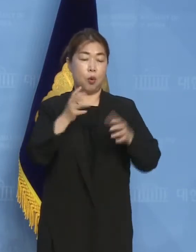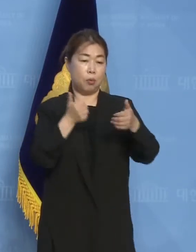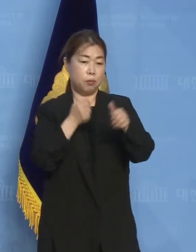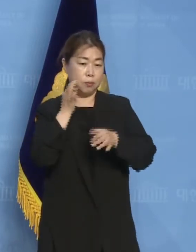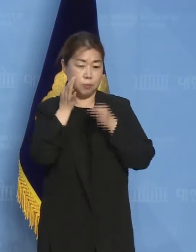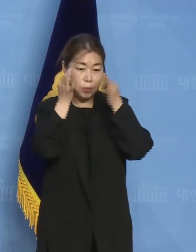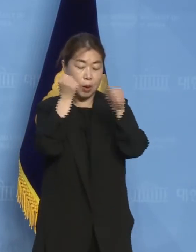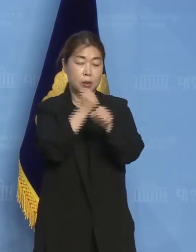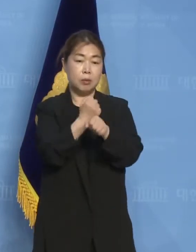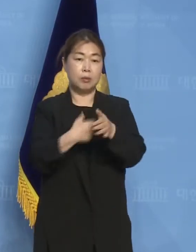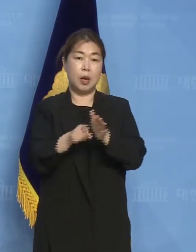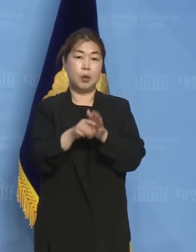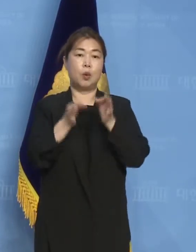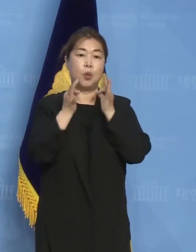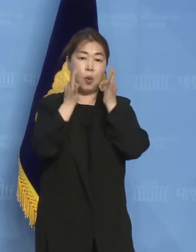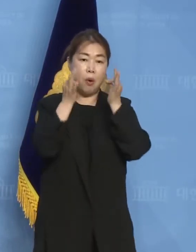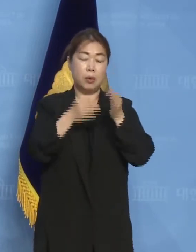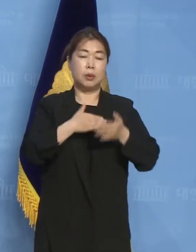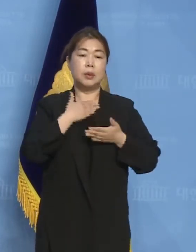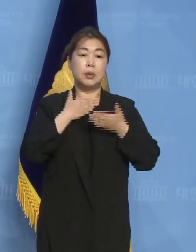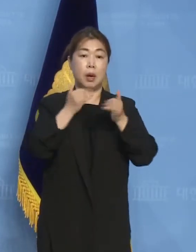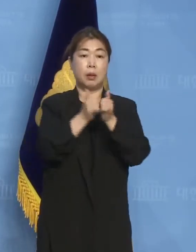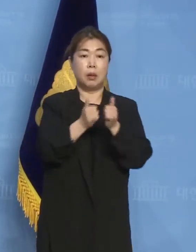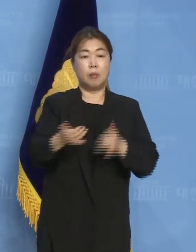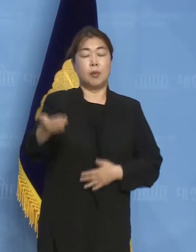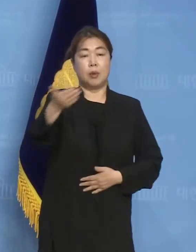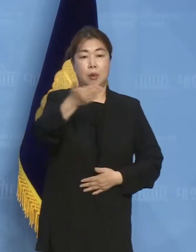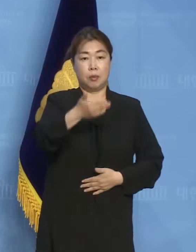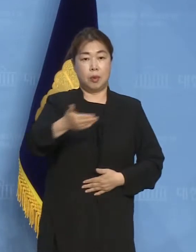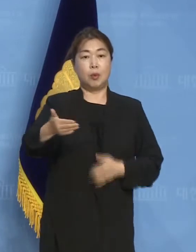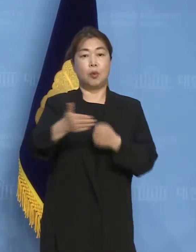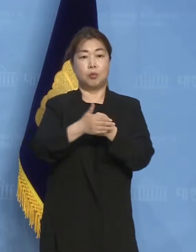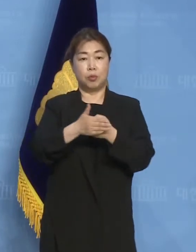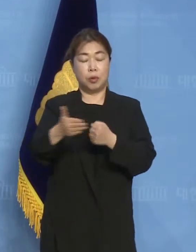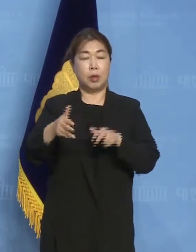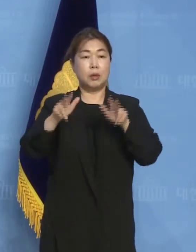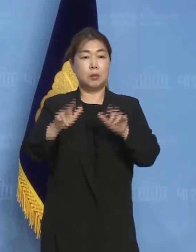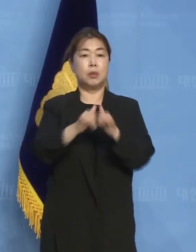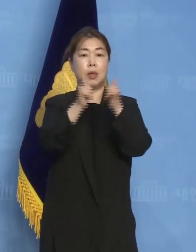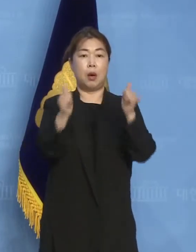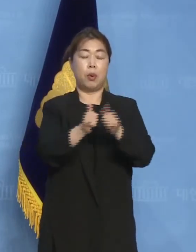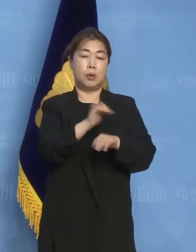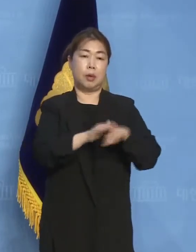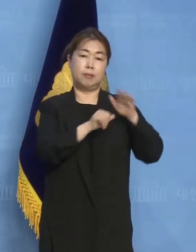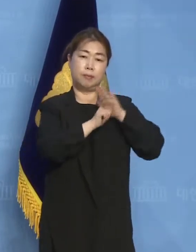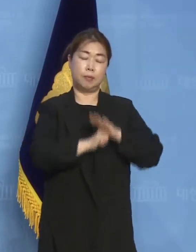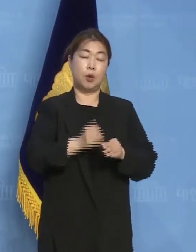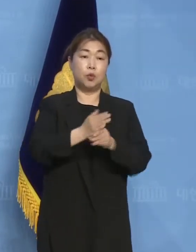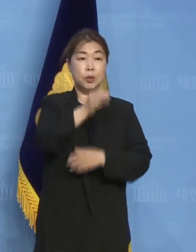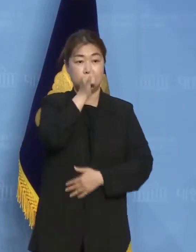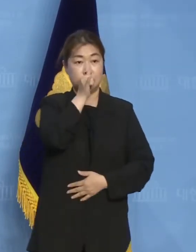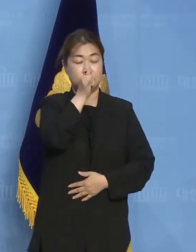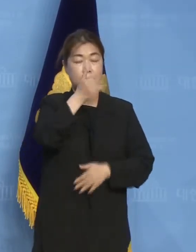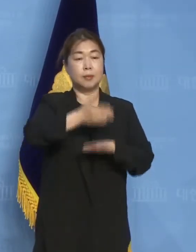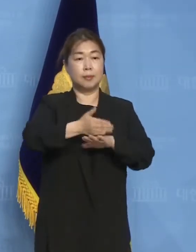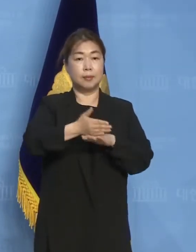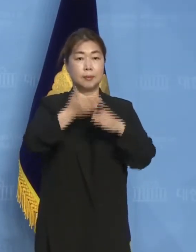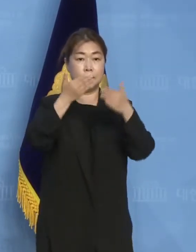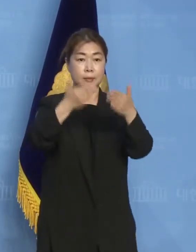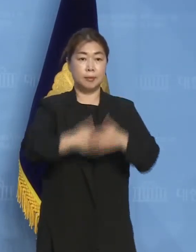위해 노력하고 희생해 주신 국민 여러분들 덕분에 우리 사회가 잘 버텨내고 있음에